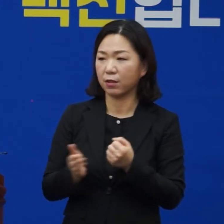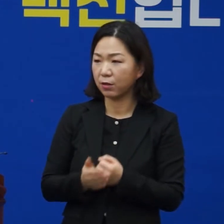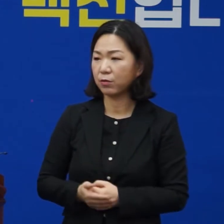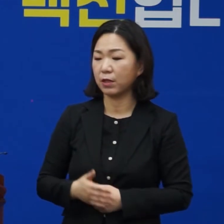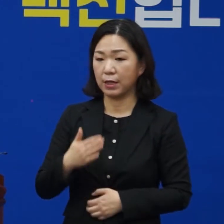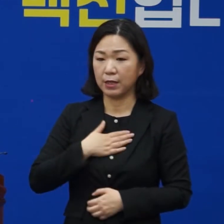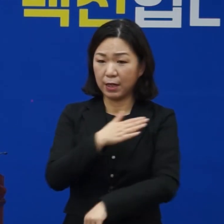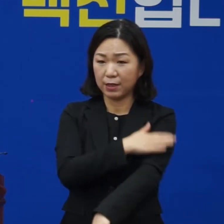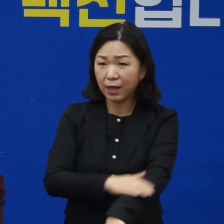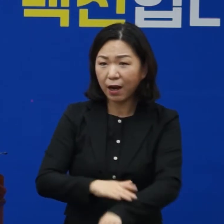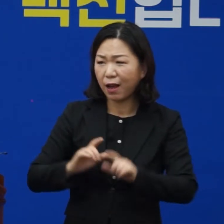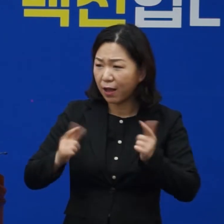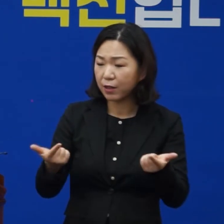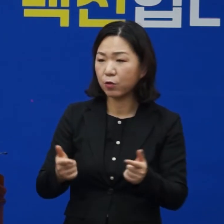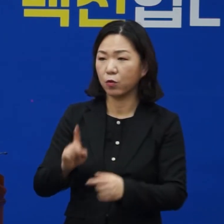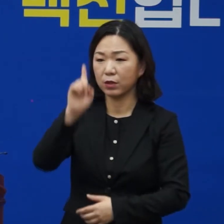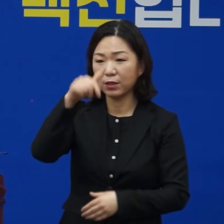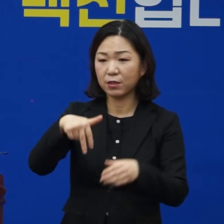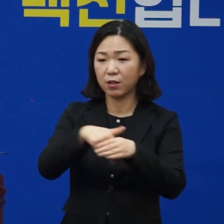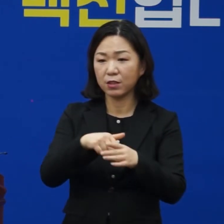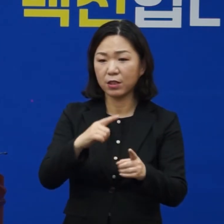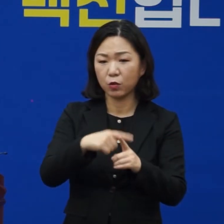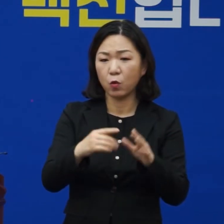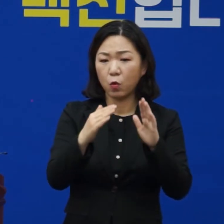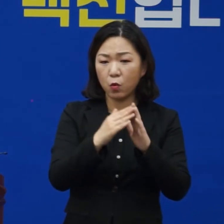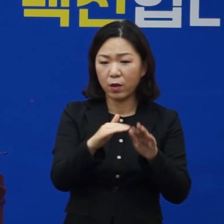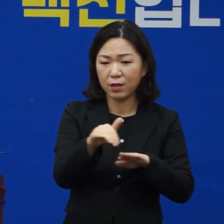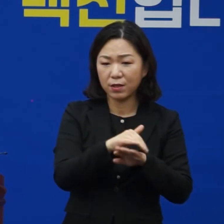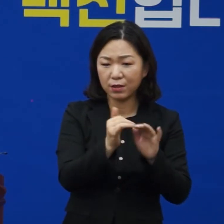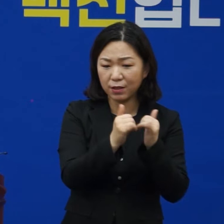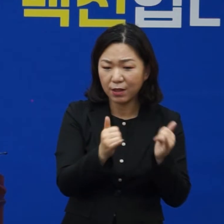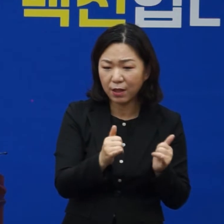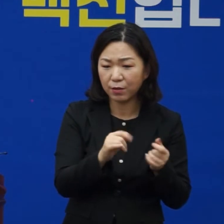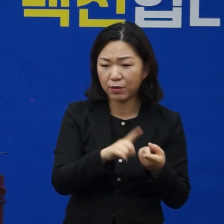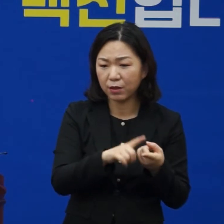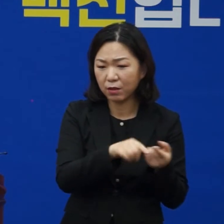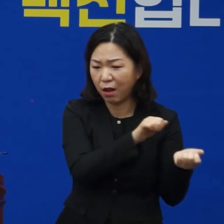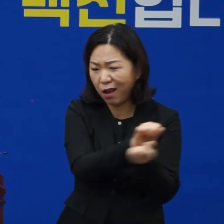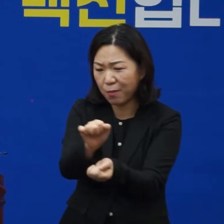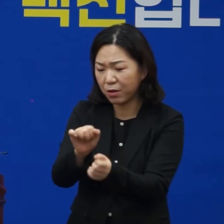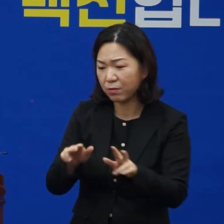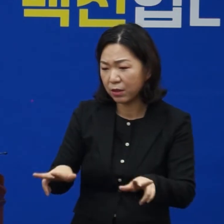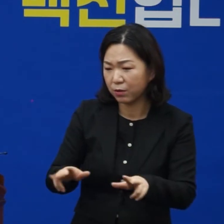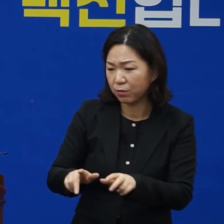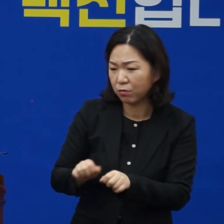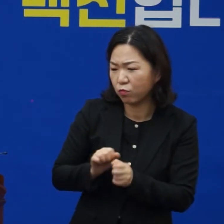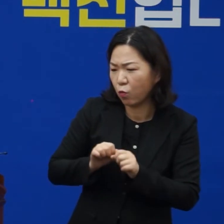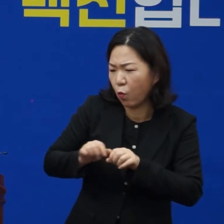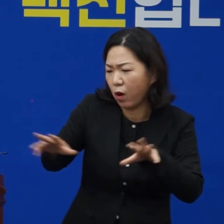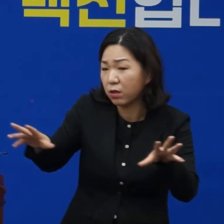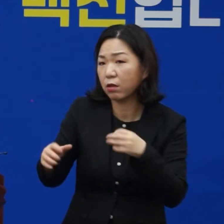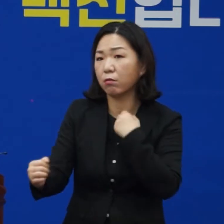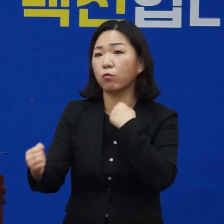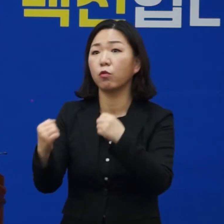우리 시민들이 신천지 교인들로부터 인해서 지역사회 감염이 상당히 퍼져 있는 상황